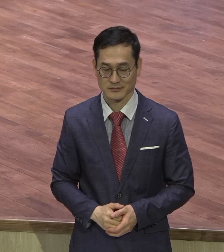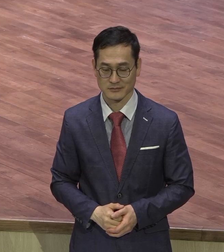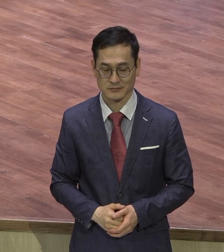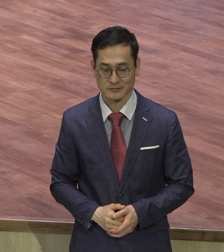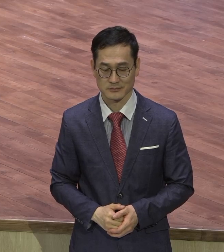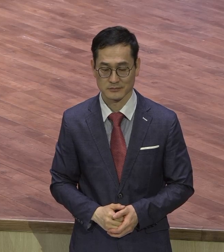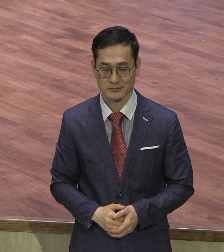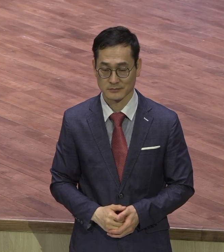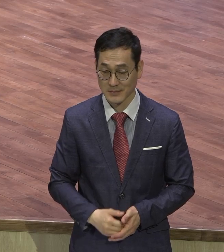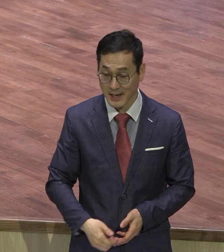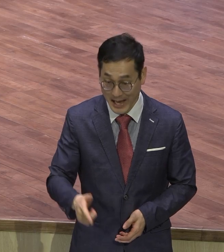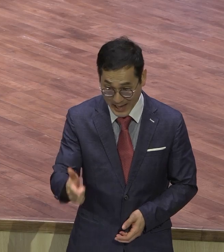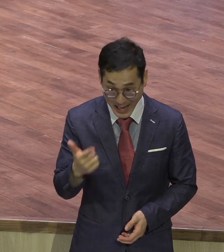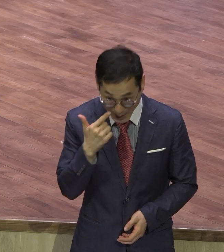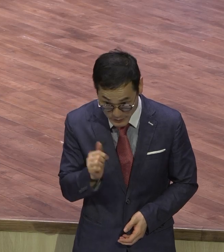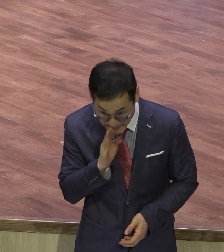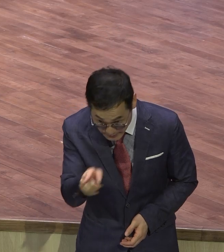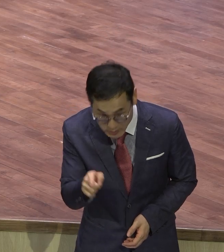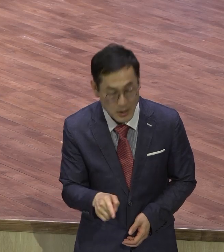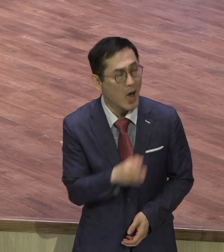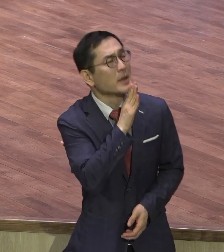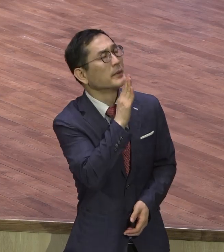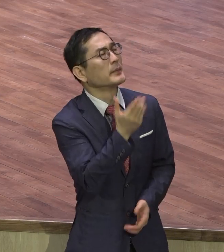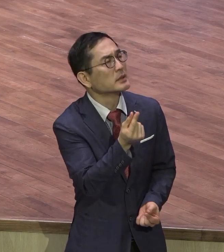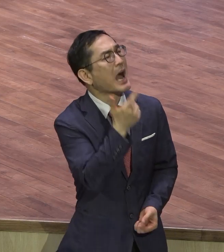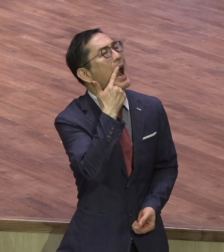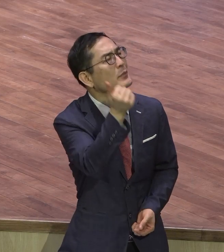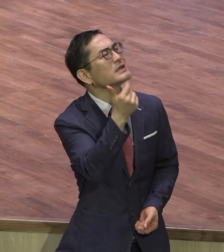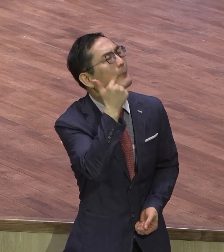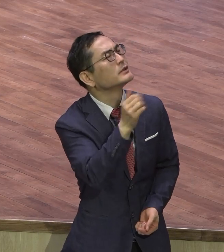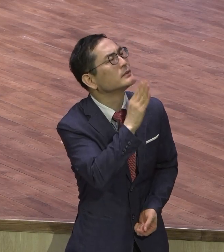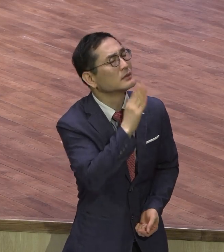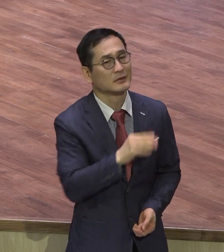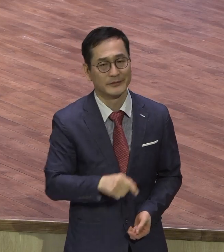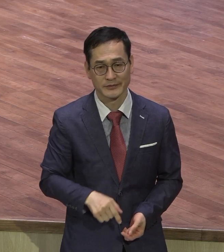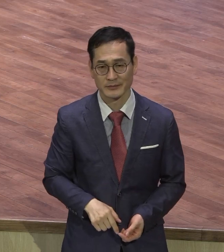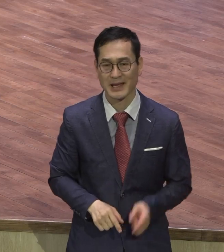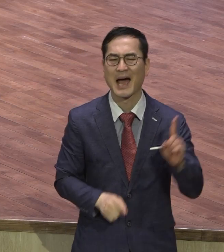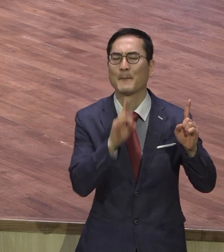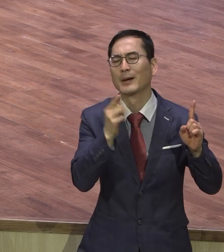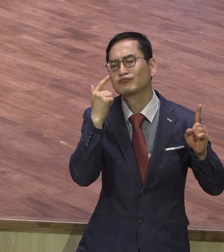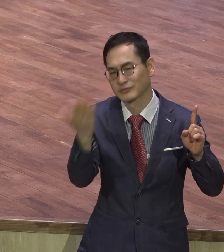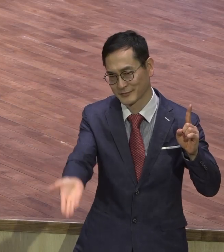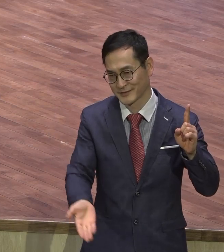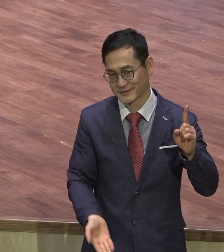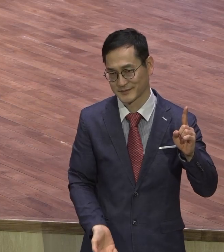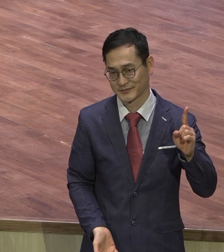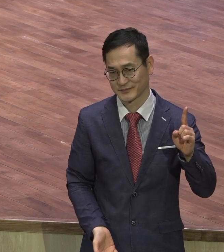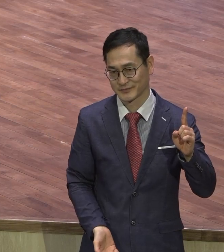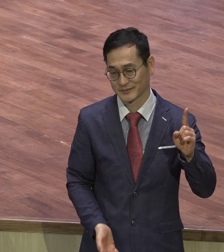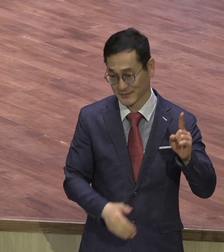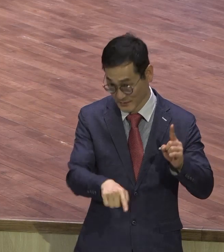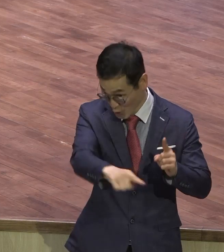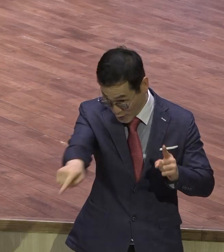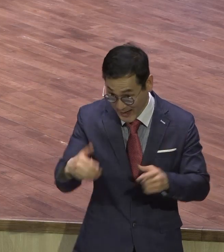아버지 맞아. 아버지요. 아버지. 아버지 그 하나만 물어요. 하나님의 아버지 맞냐